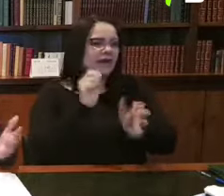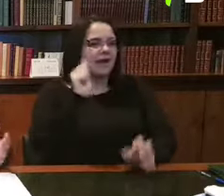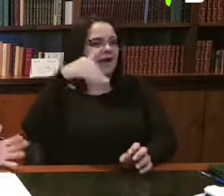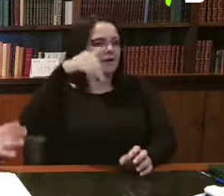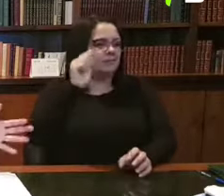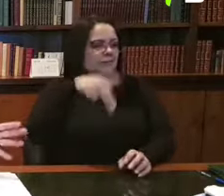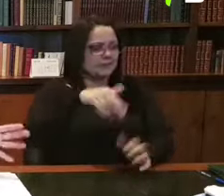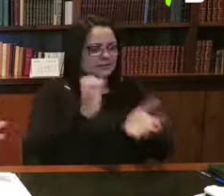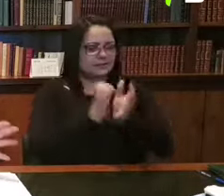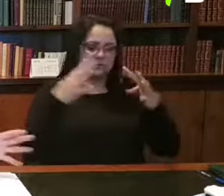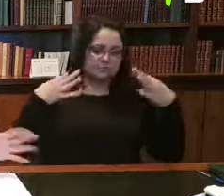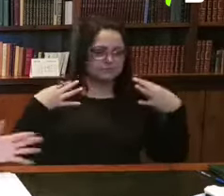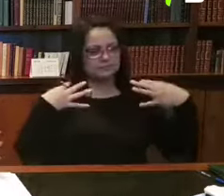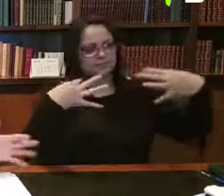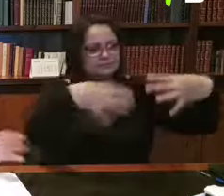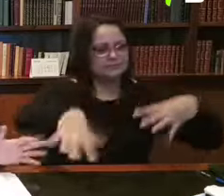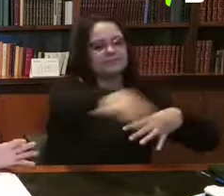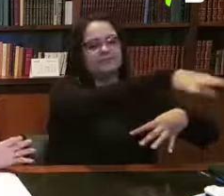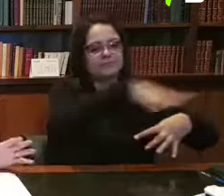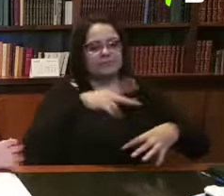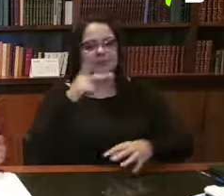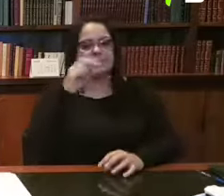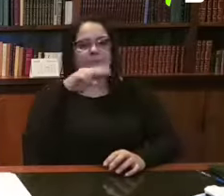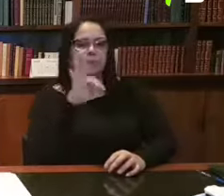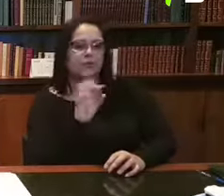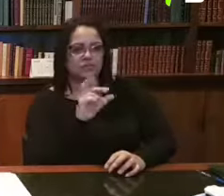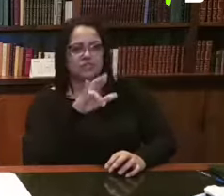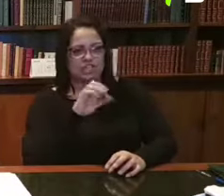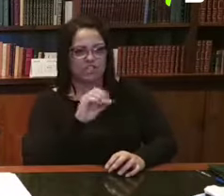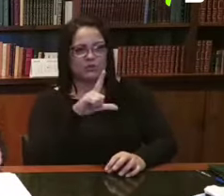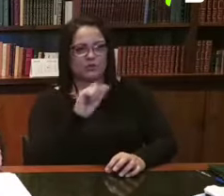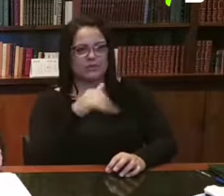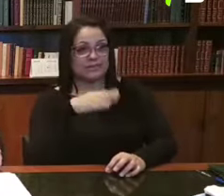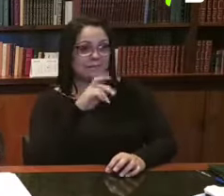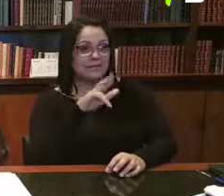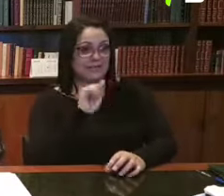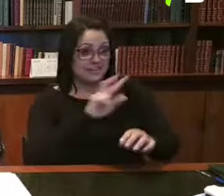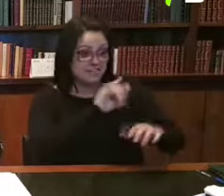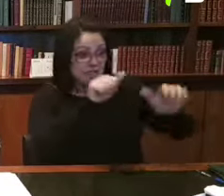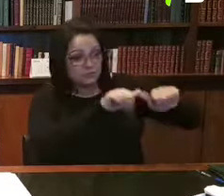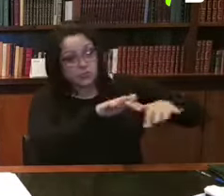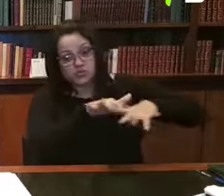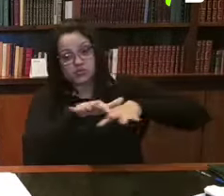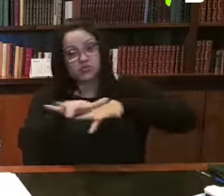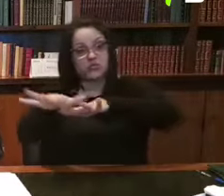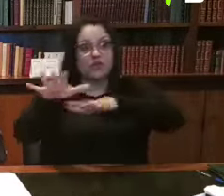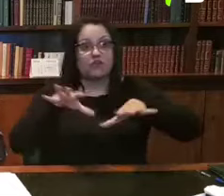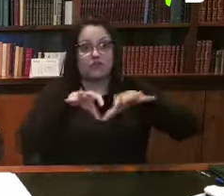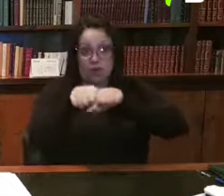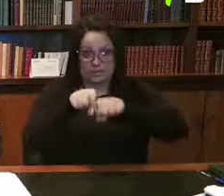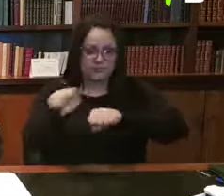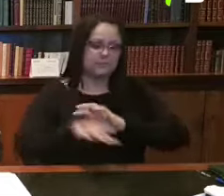negras tava lá os aspirantes a numa região chamada aí o ponte do lambari o pessoal entrar para formatura então turma